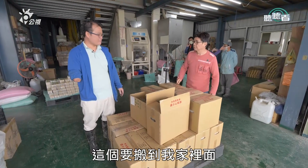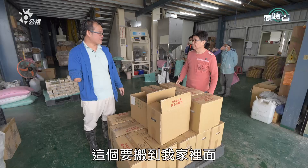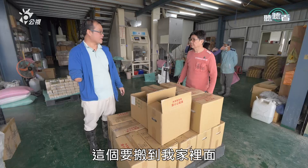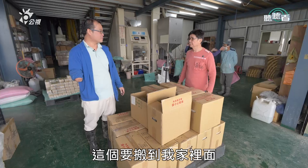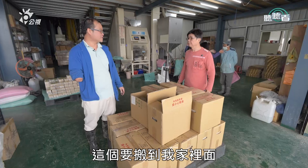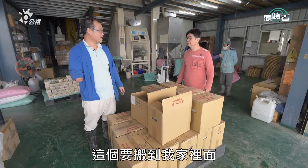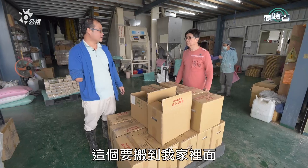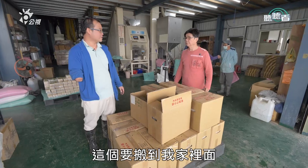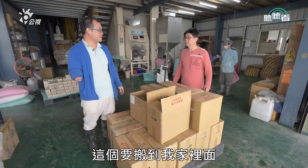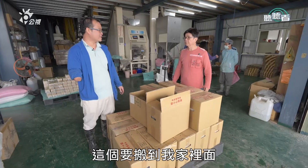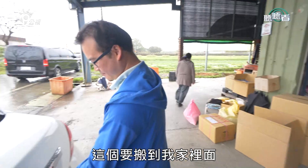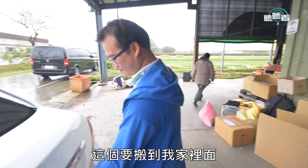搬到我家里面。